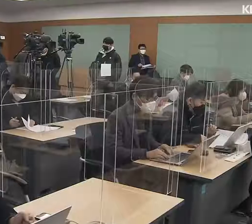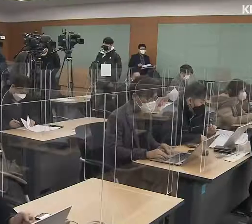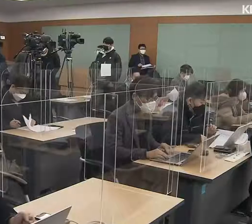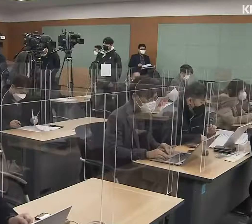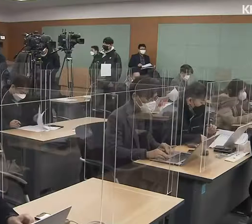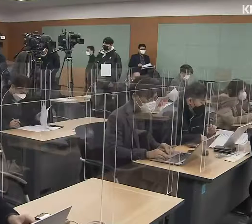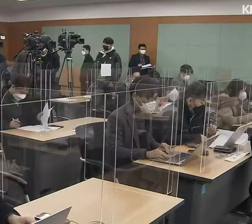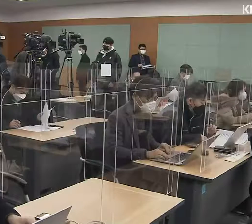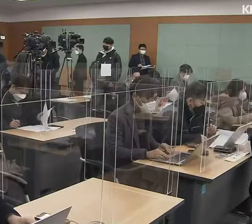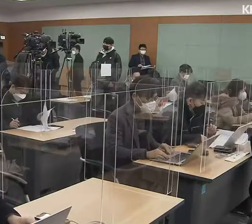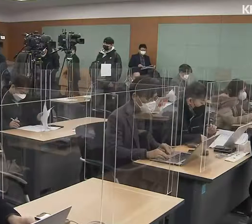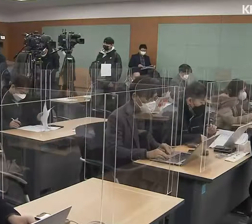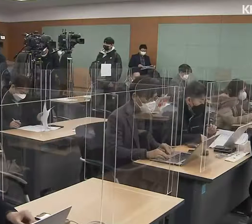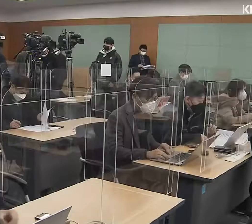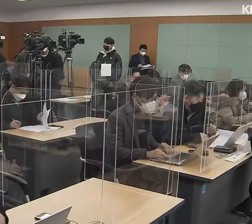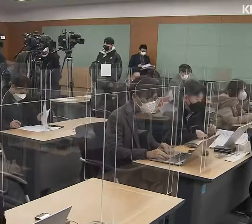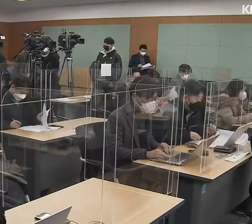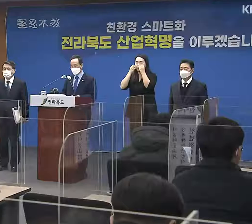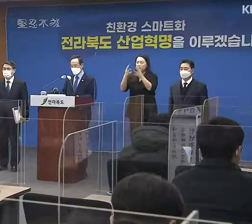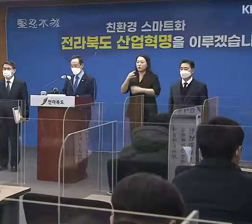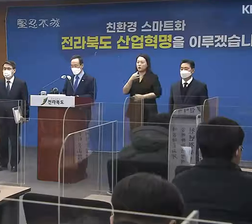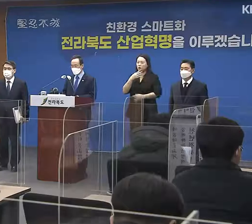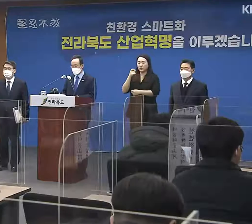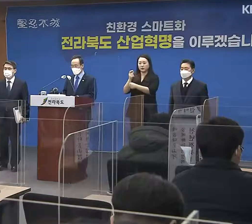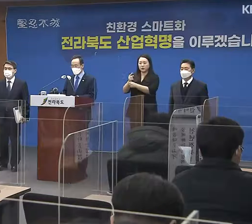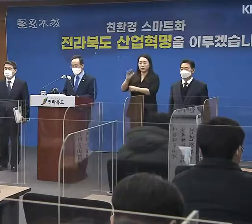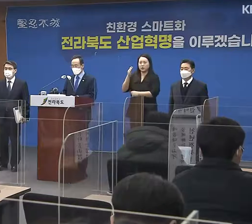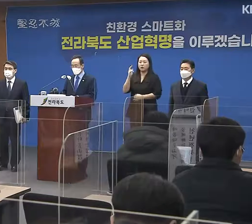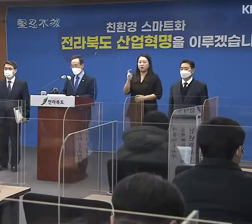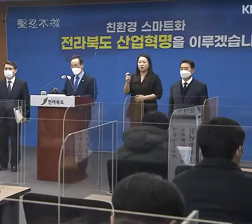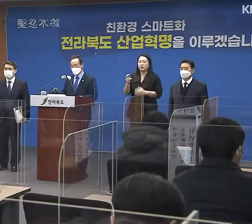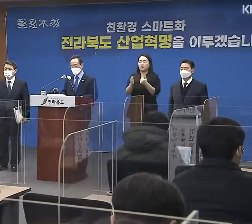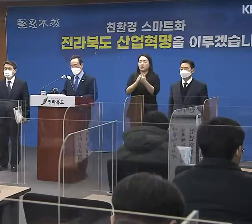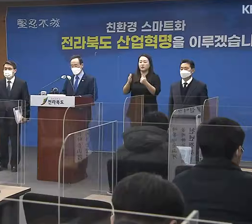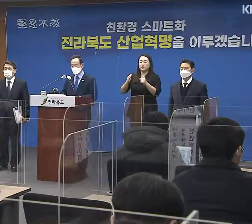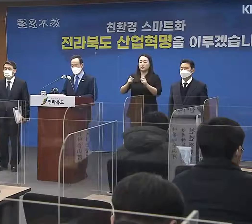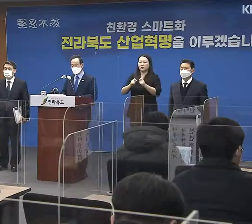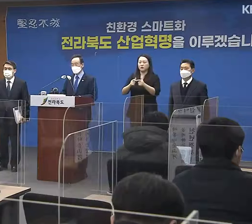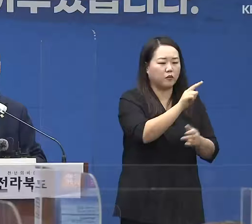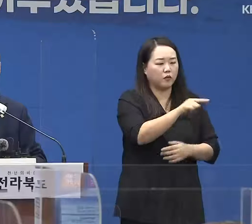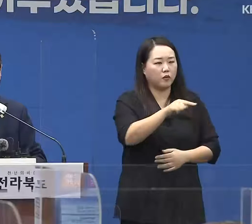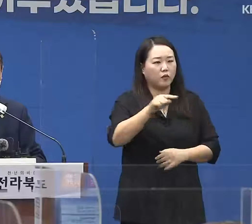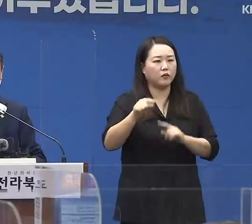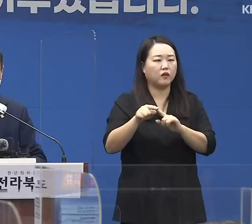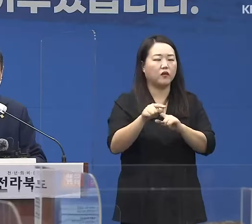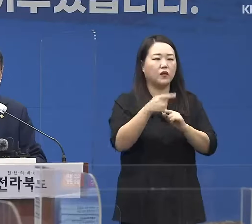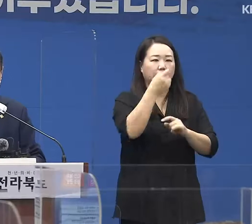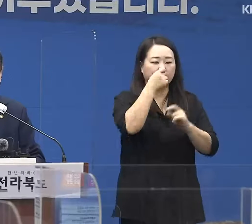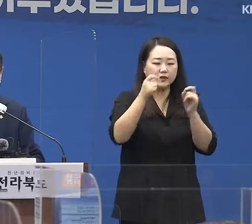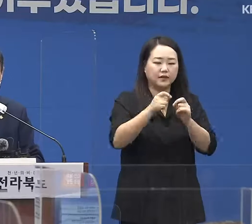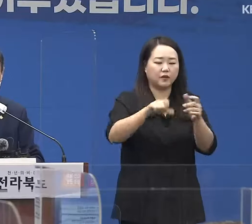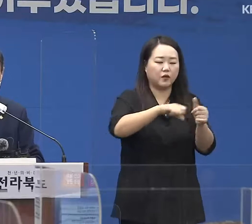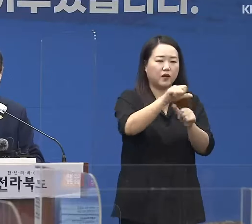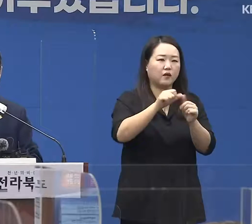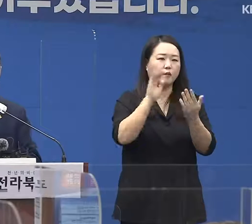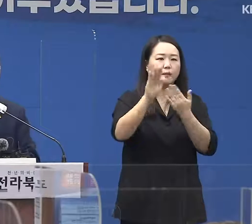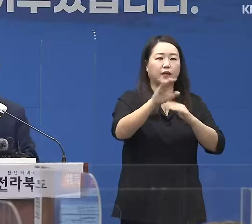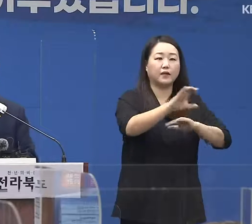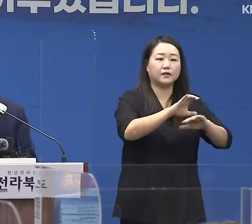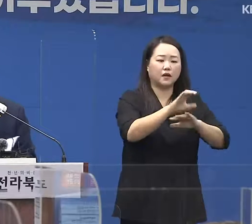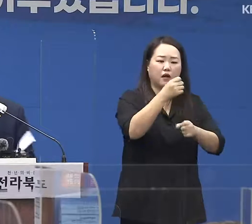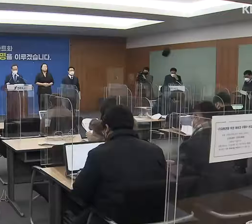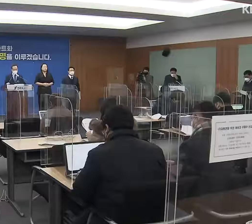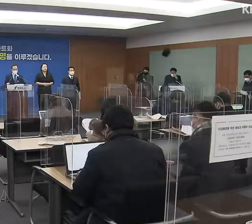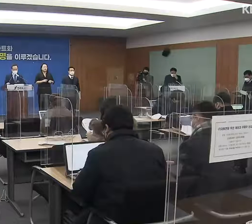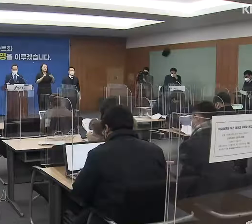입장을 분명히 한 건데 한 발 더 나아가 자치단체장의 3선 연임 제한이 언젠가 없어질 것이라고도